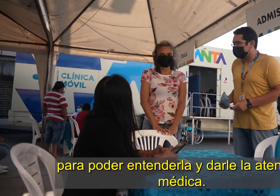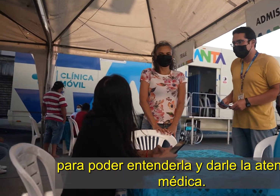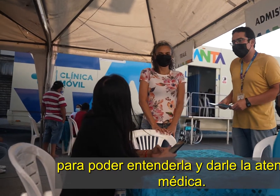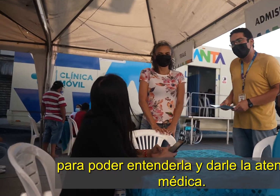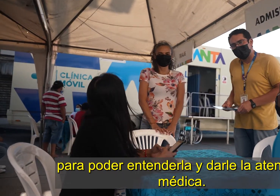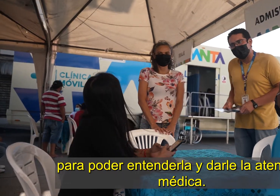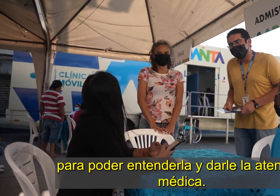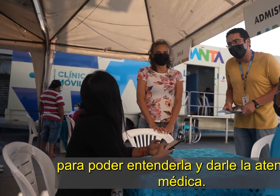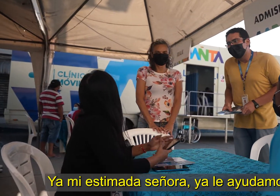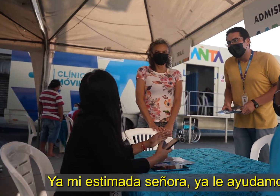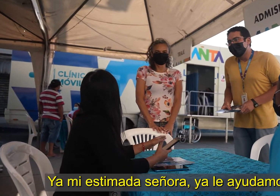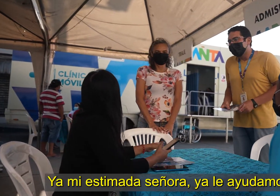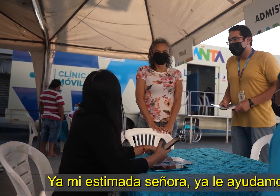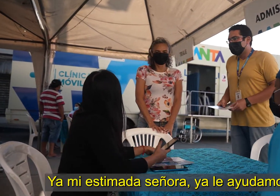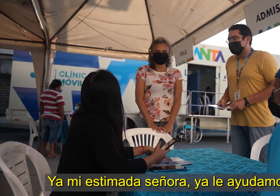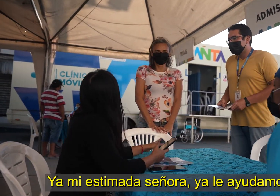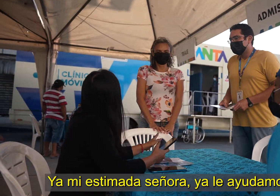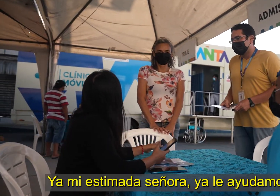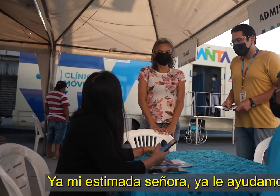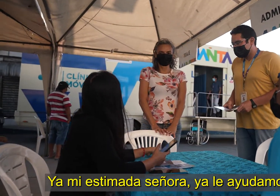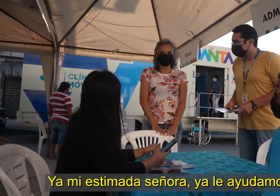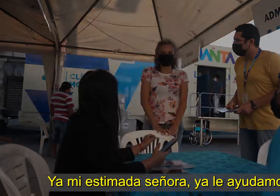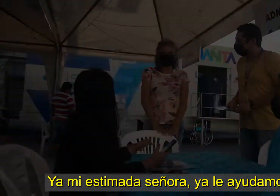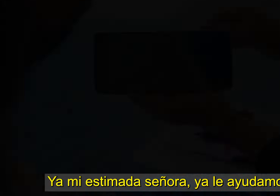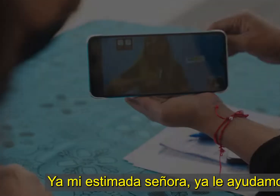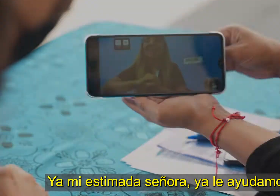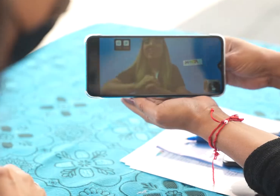atención médica. Ya, mi estimada señora, ya está, la ayudamos, ¿ya?